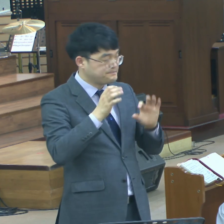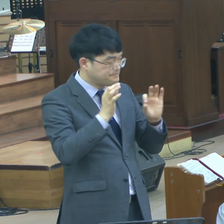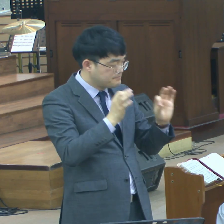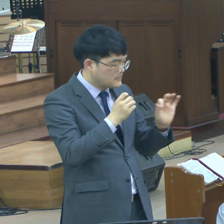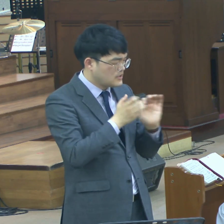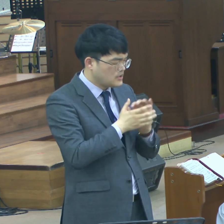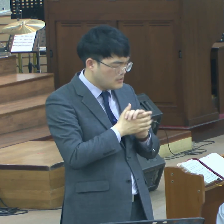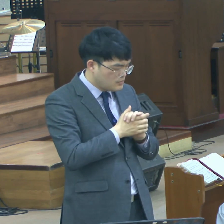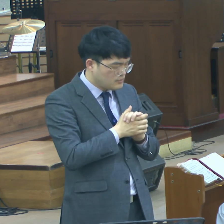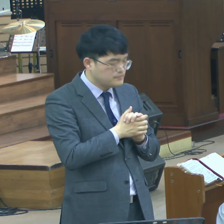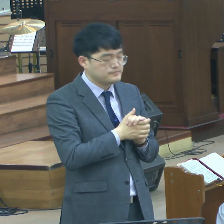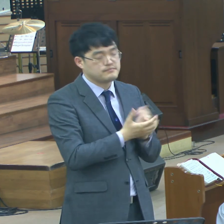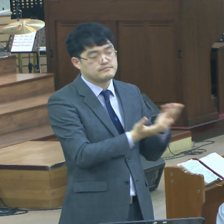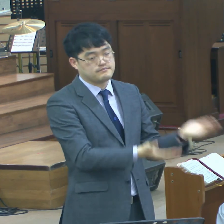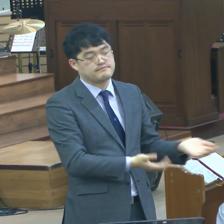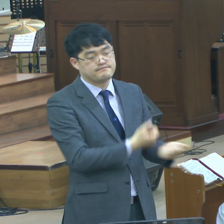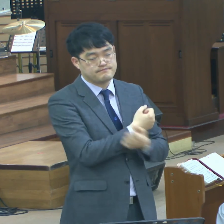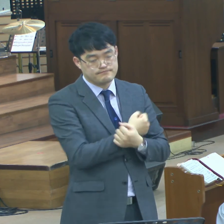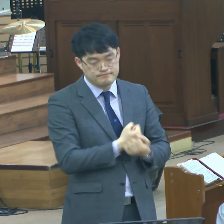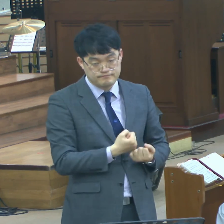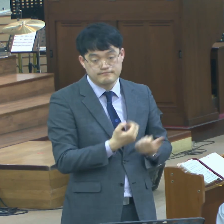기도해 줘야죠.